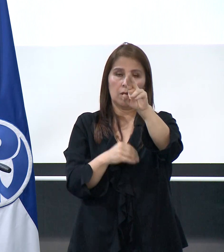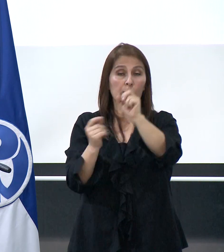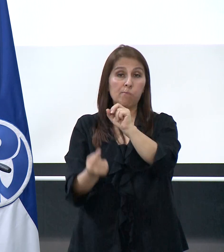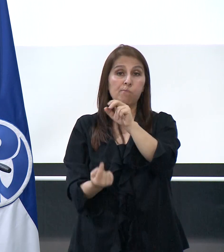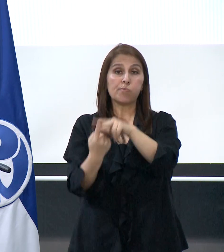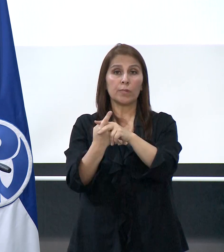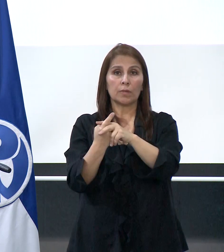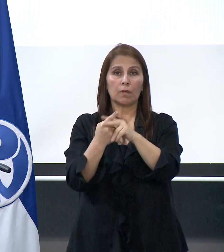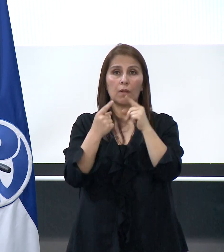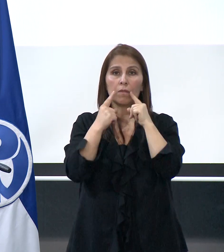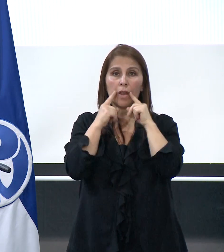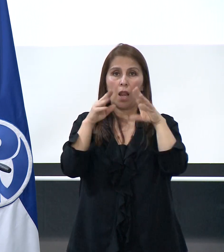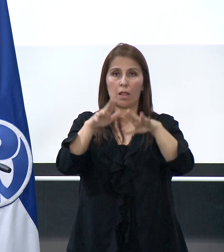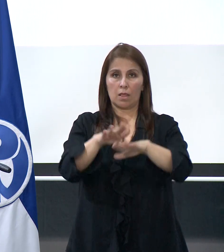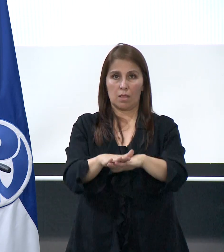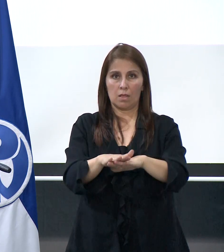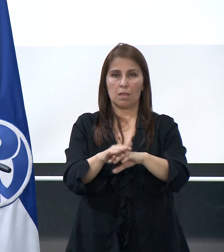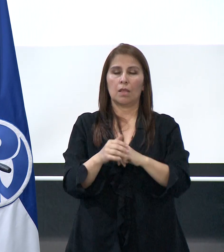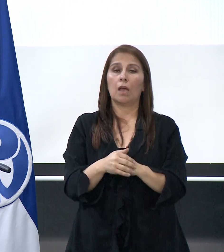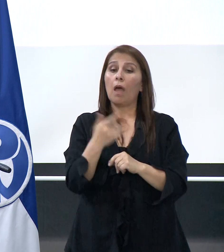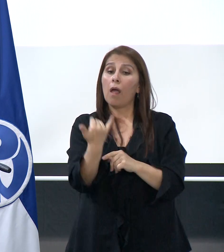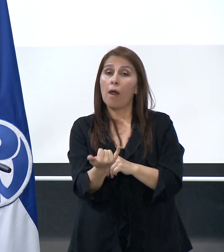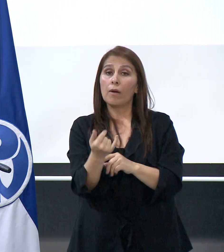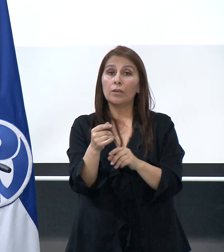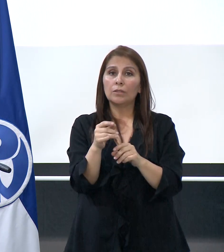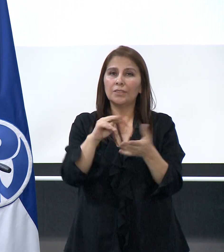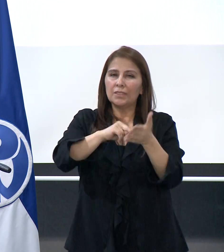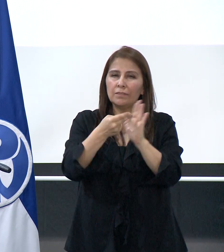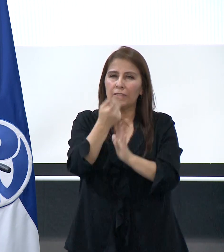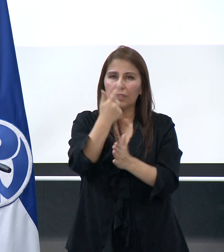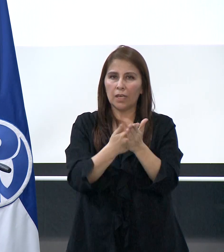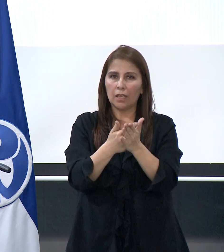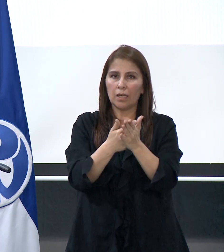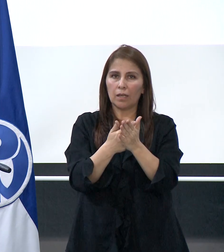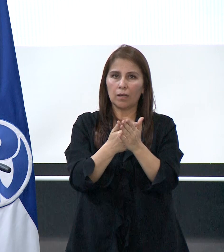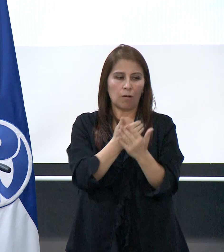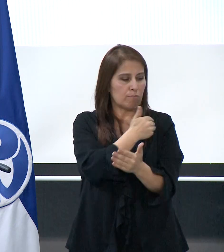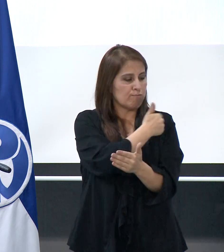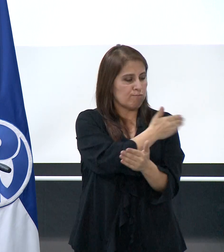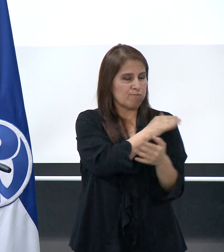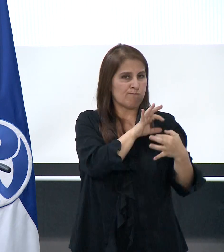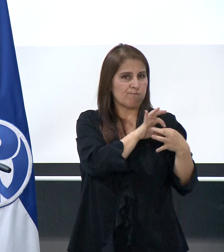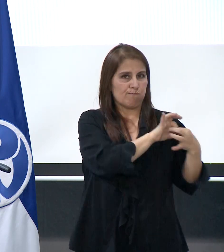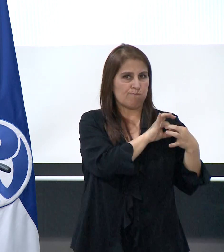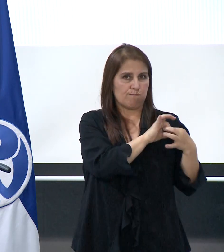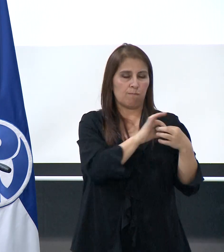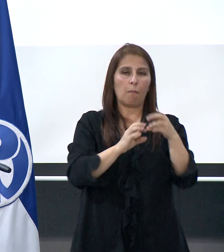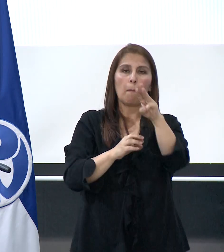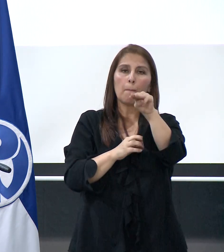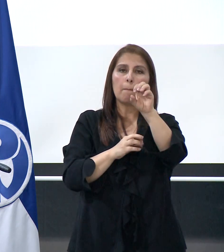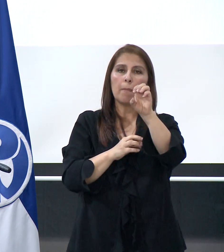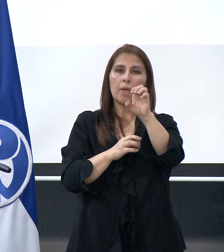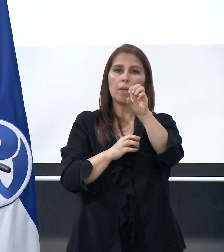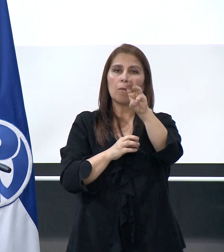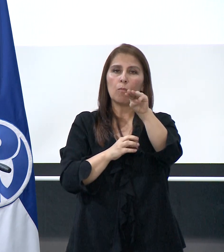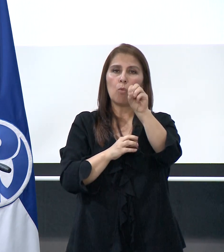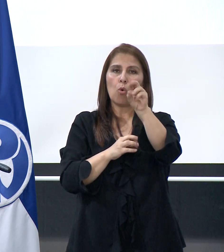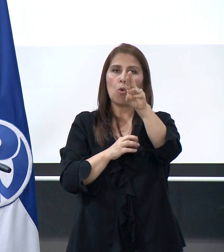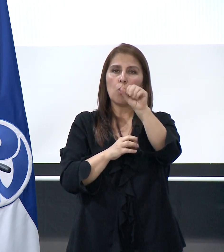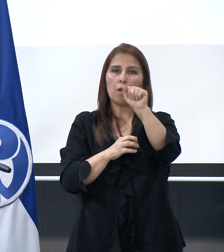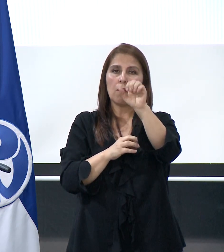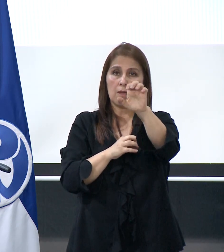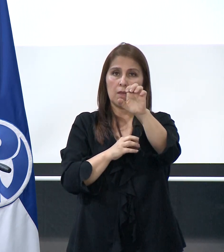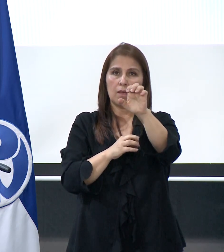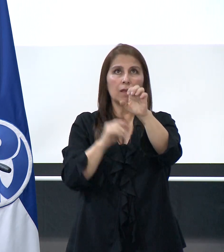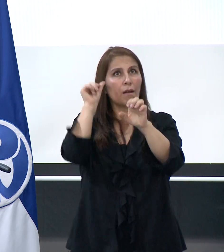también significa junto a memorare significa recordar o pasar